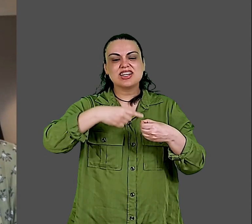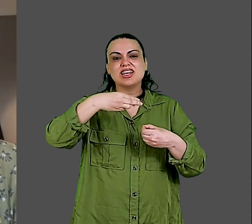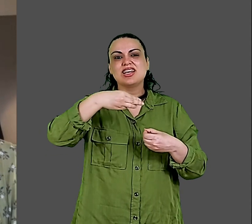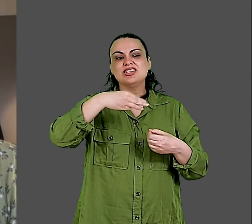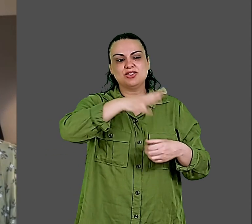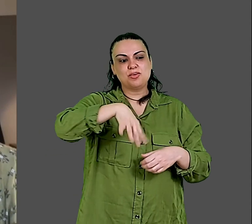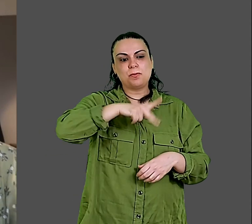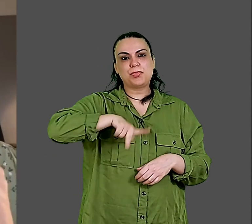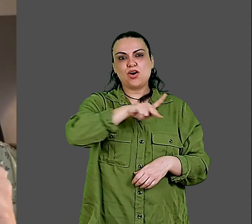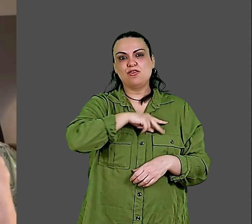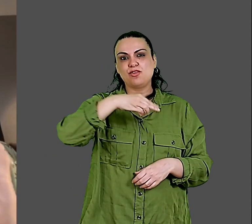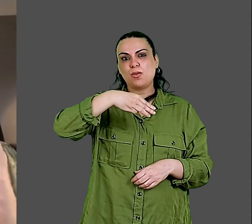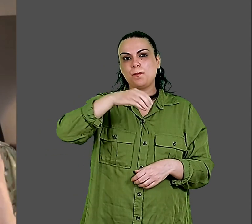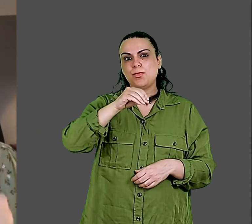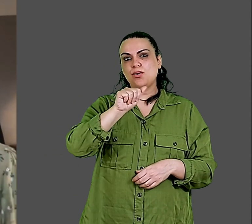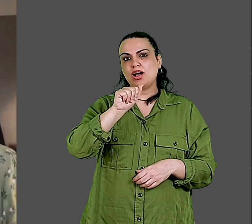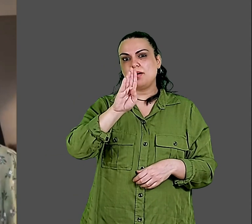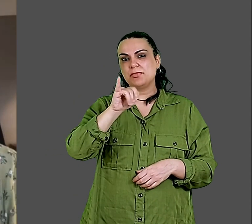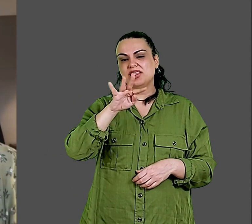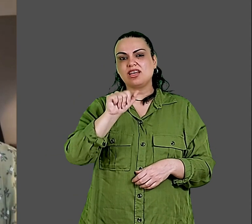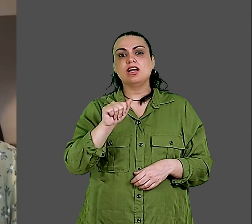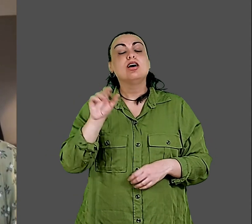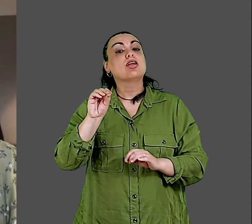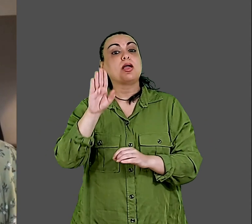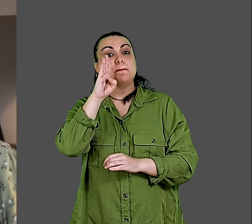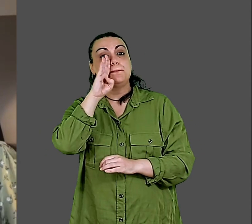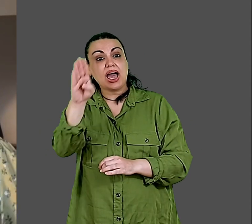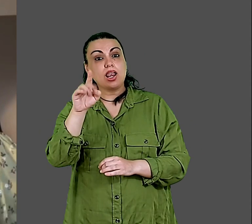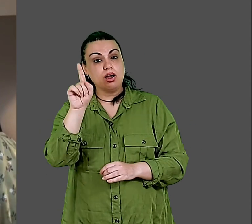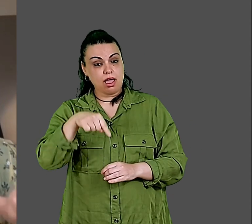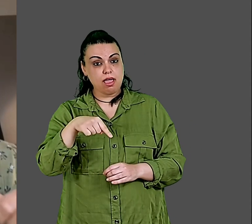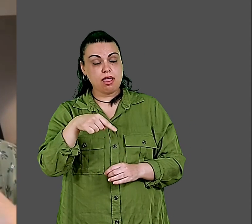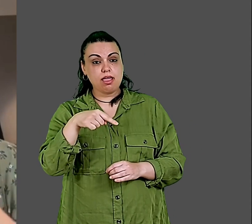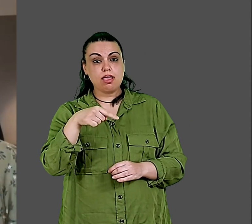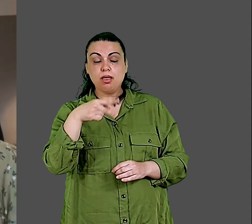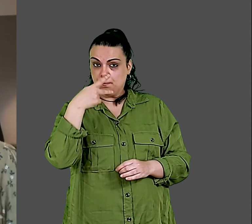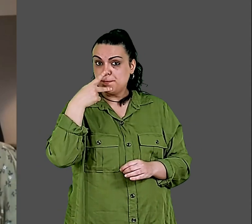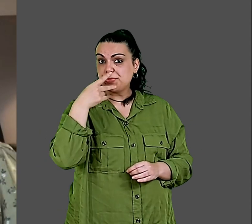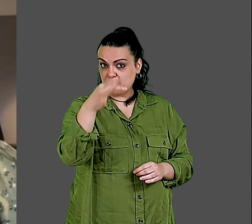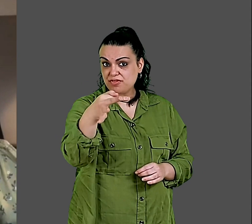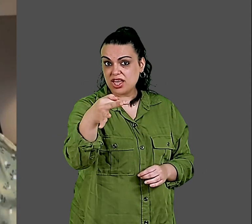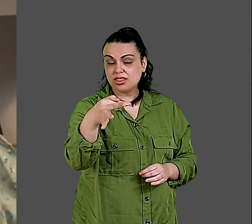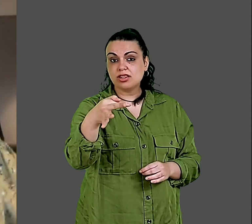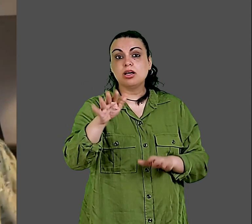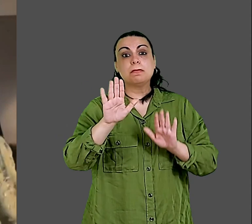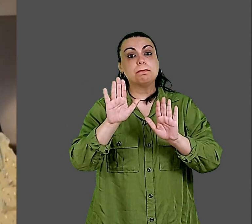era. Balaão, um profeta, só que recebeu um convite do